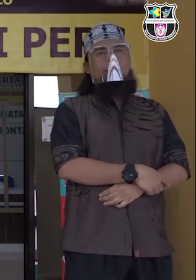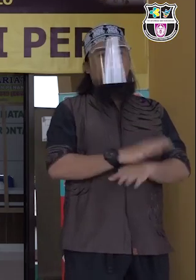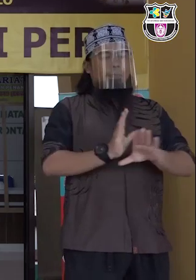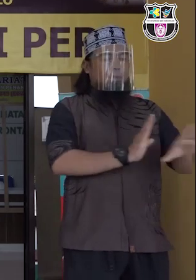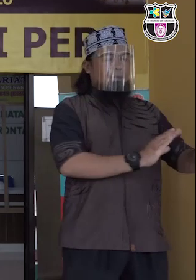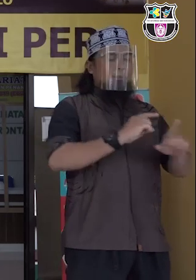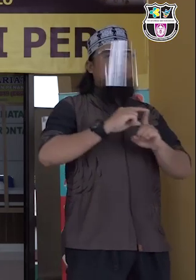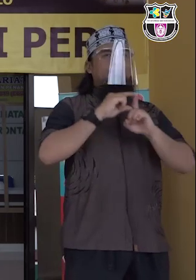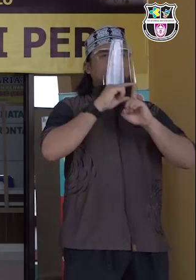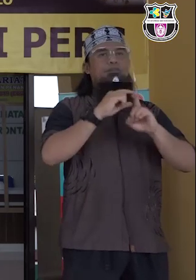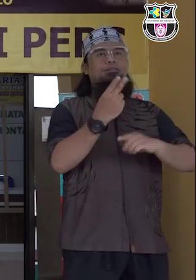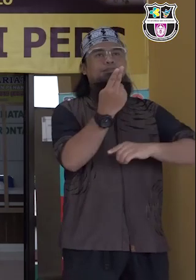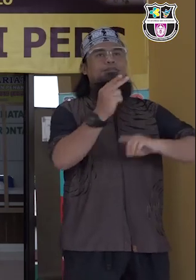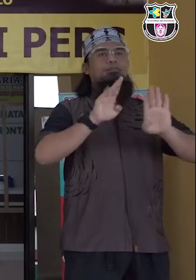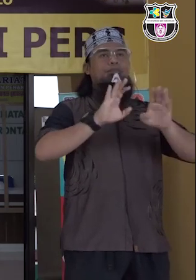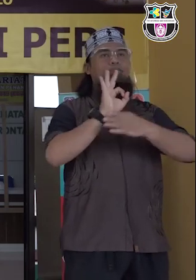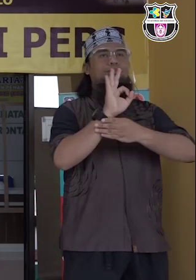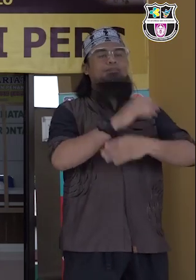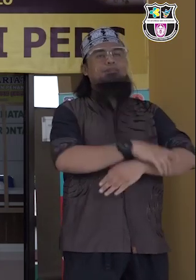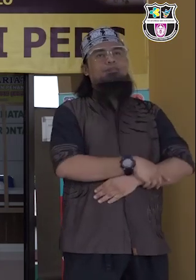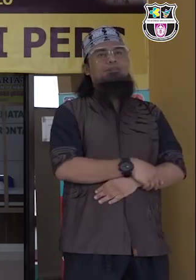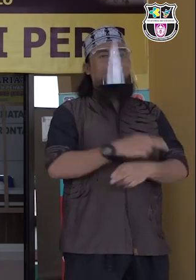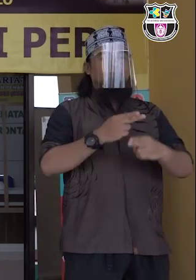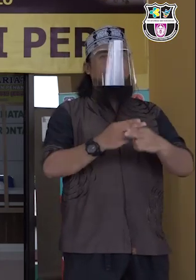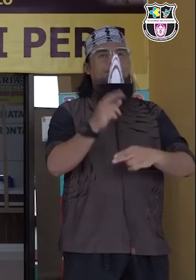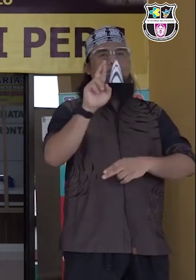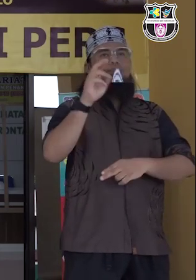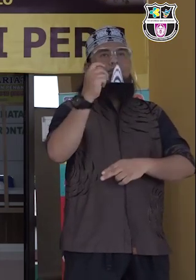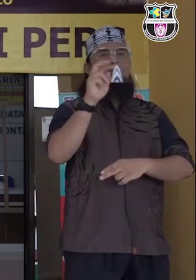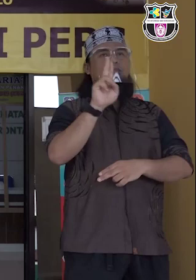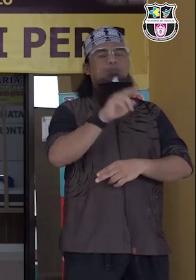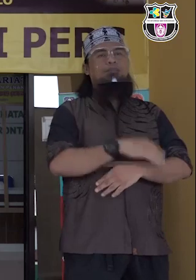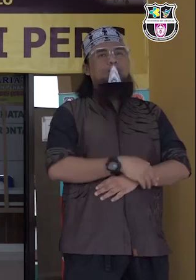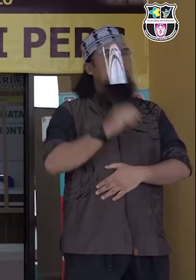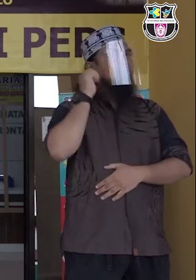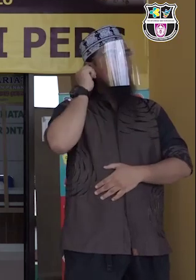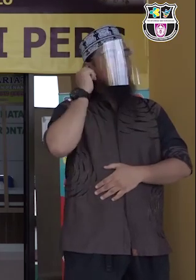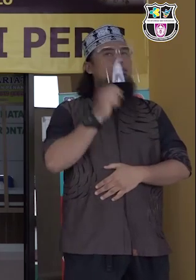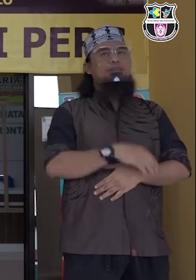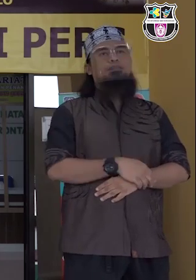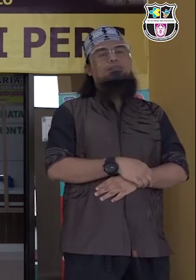Pasien berikutnya adalah pasien 283, nama RTU, perempuan,